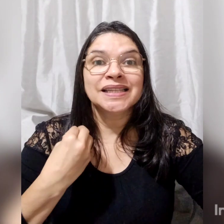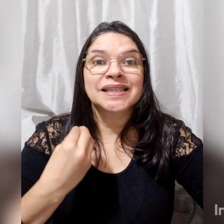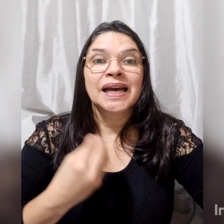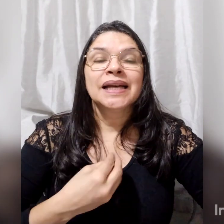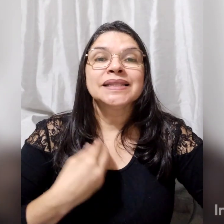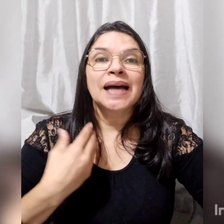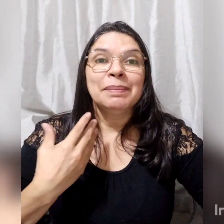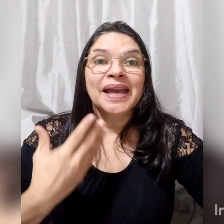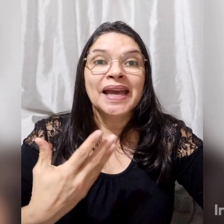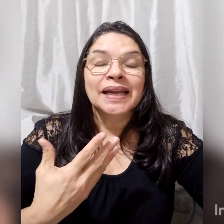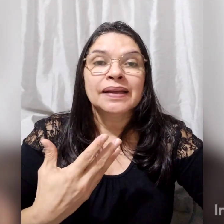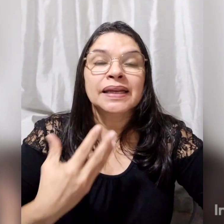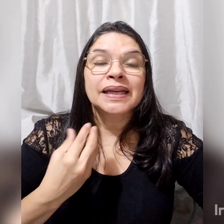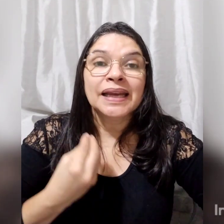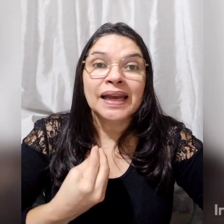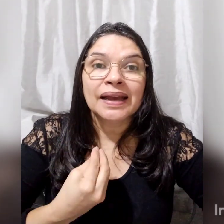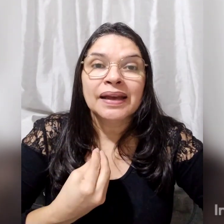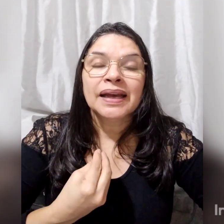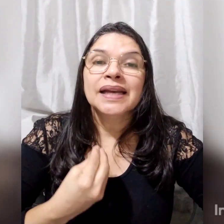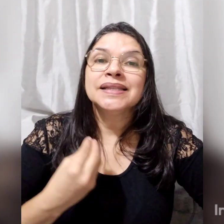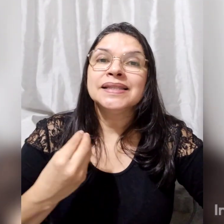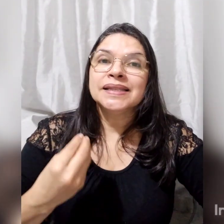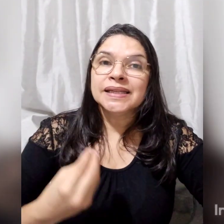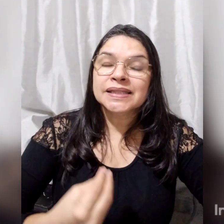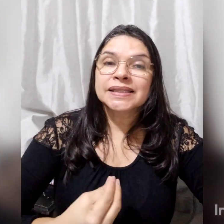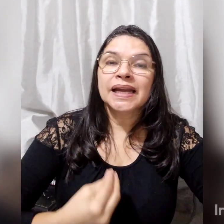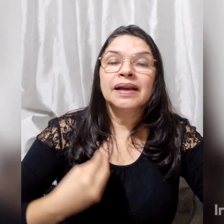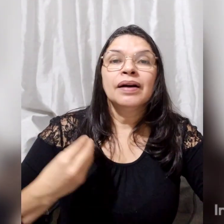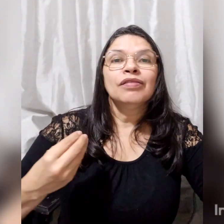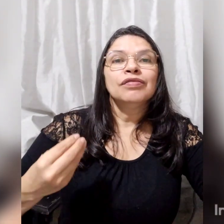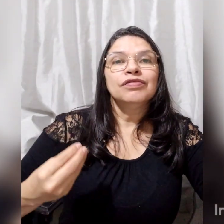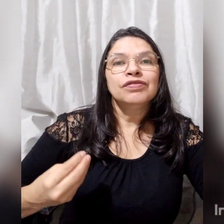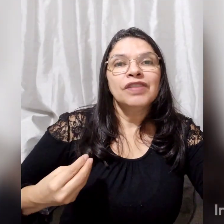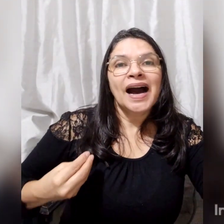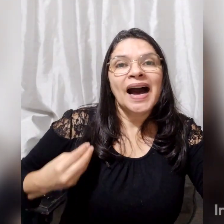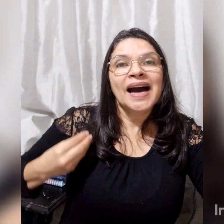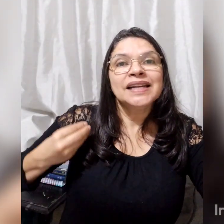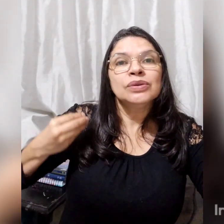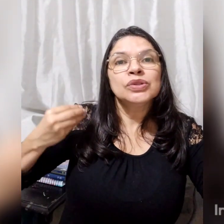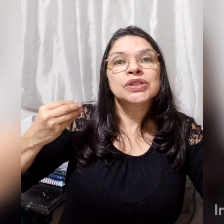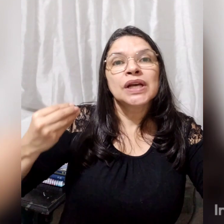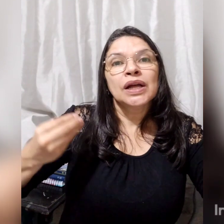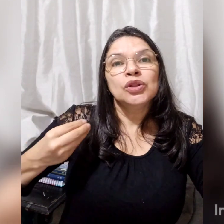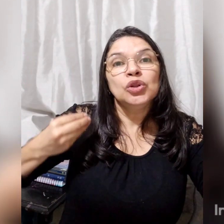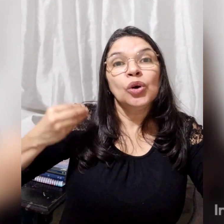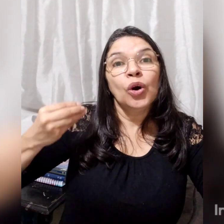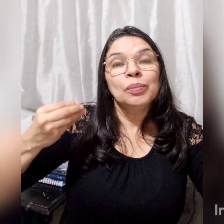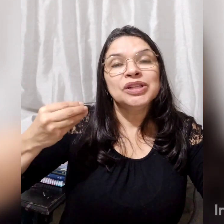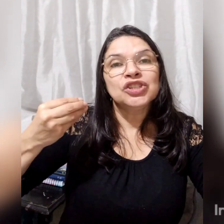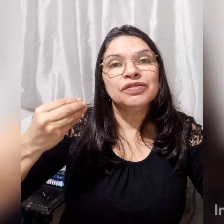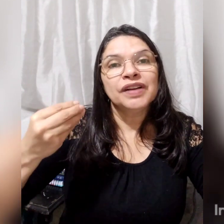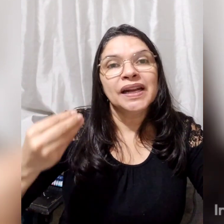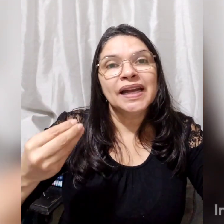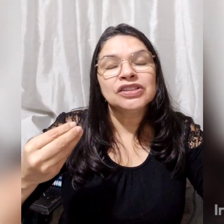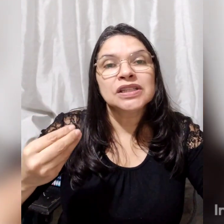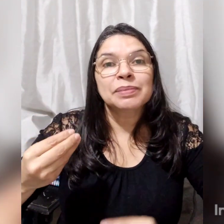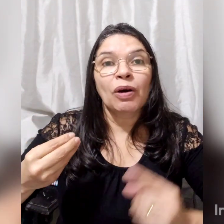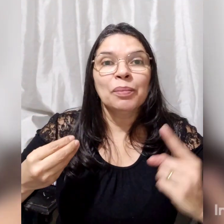vocês saberem que existem vários nomes diferentes para um